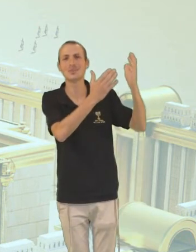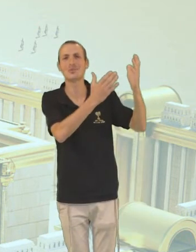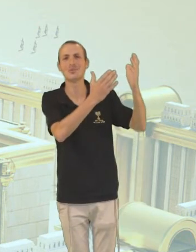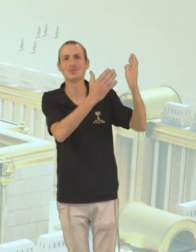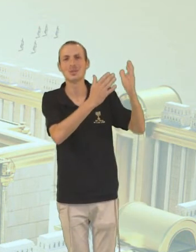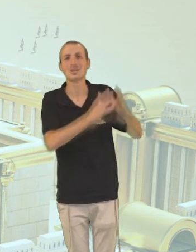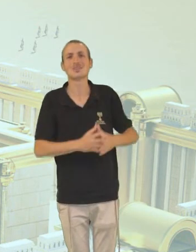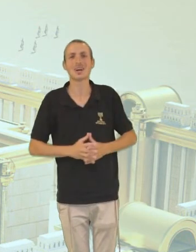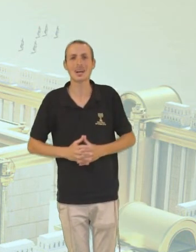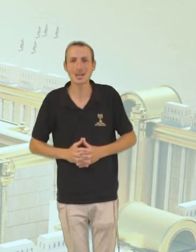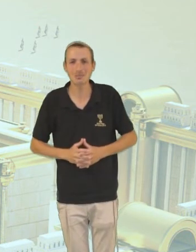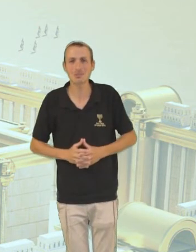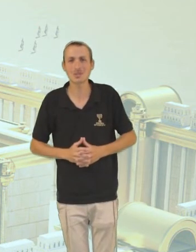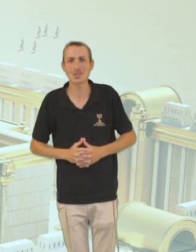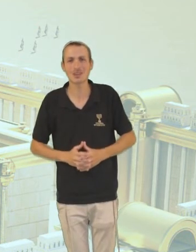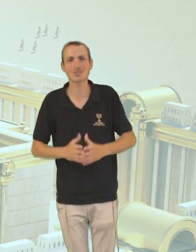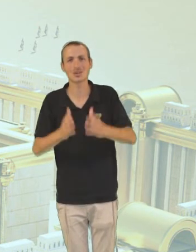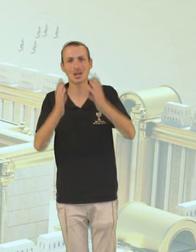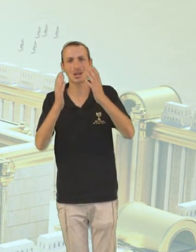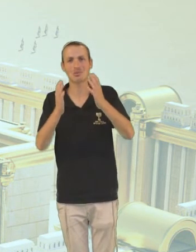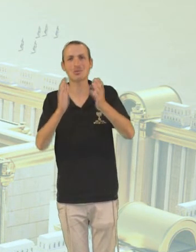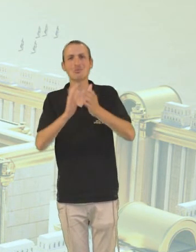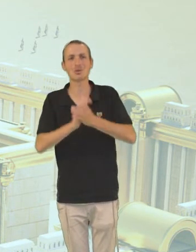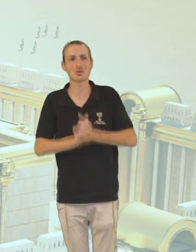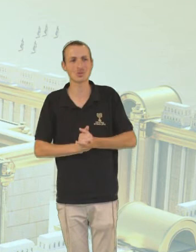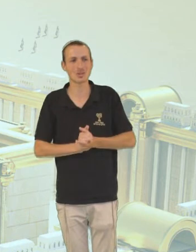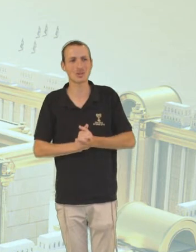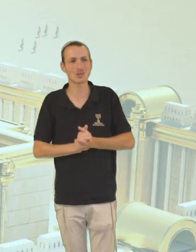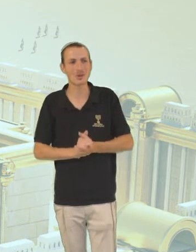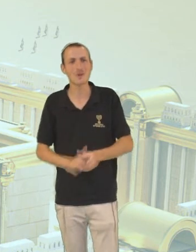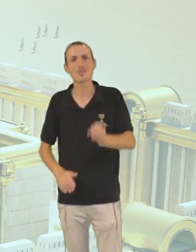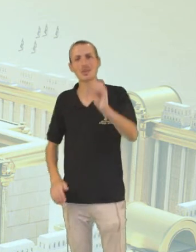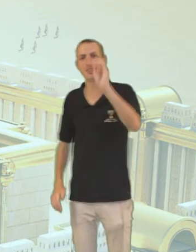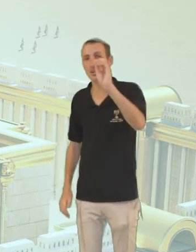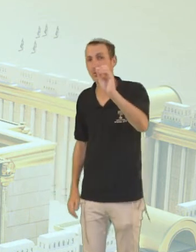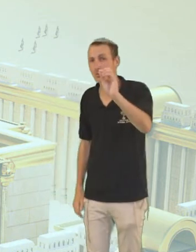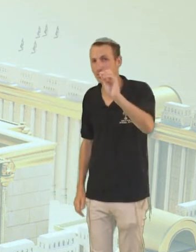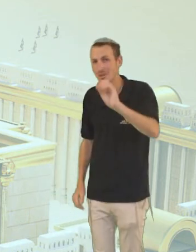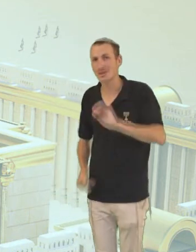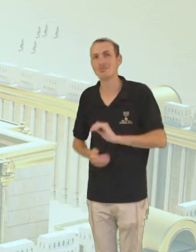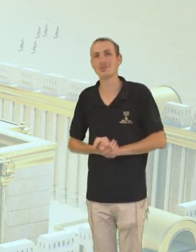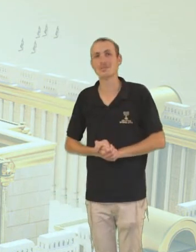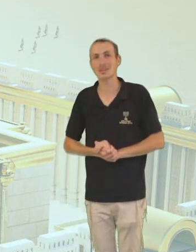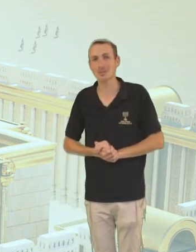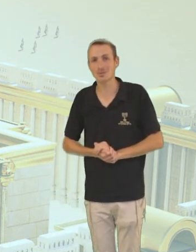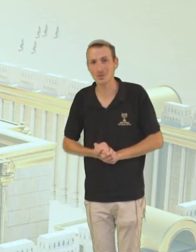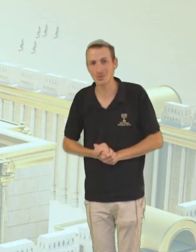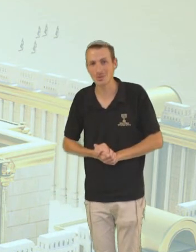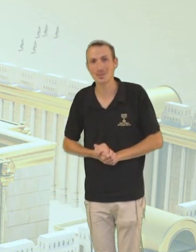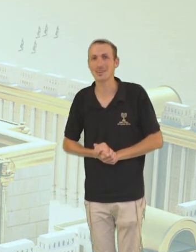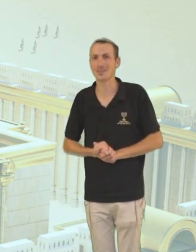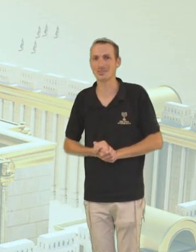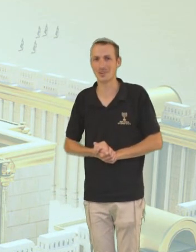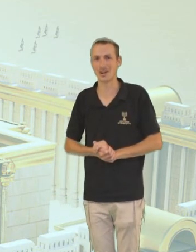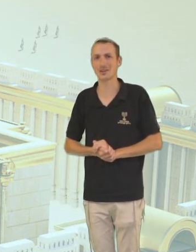ניקנור שרק הם במקדש עשויים מנחושת, והיו מזכירים אותו לשבח.